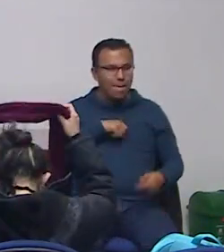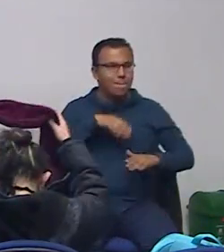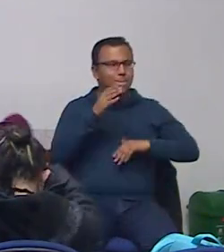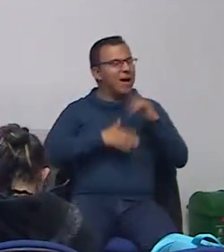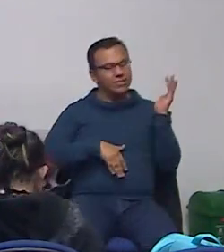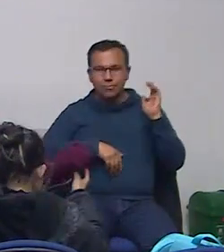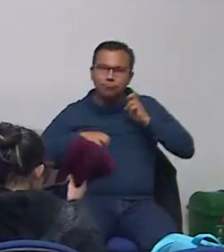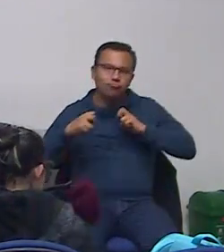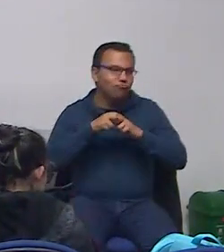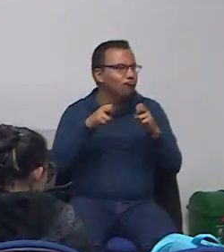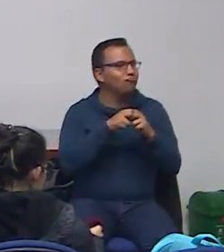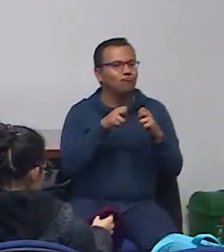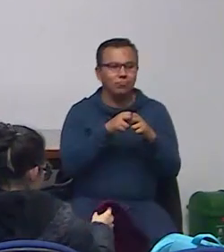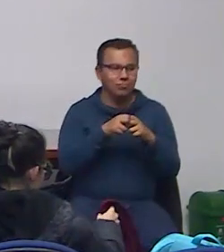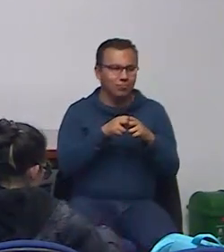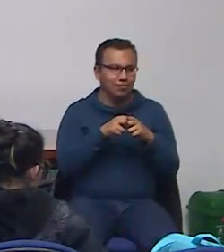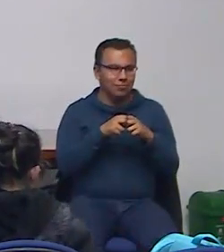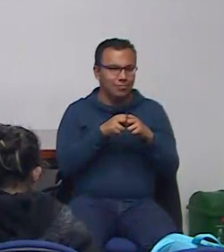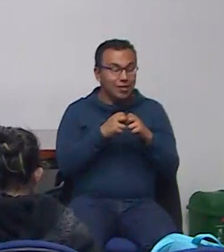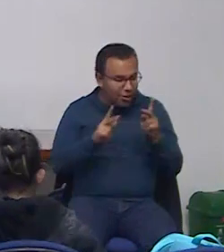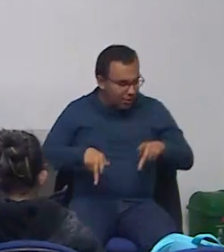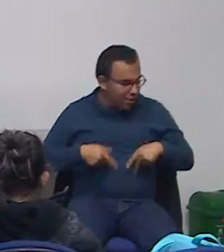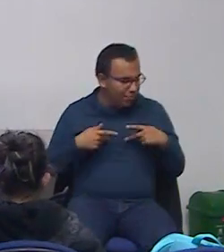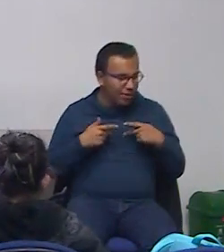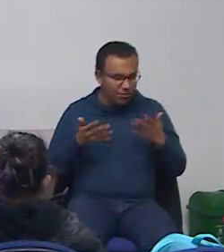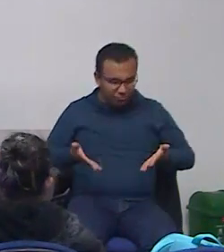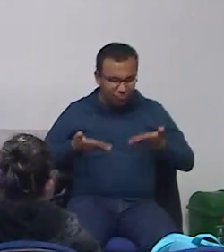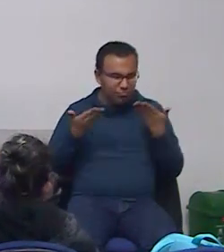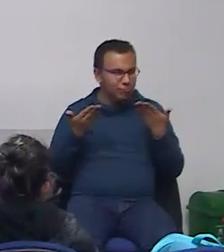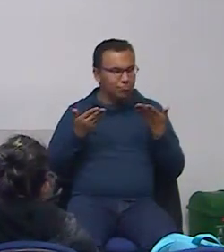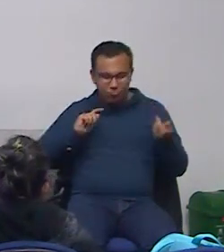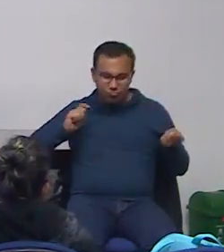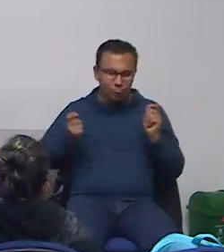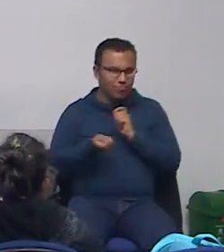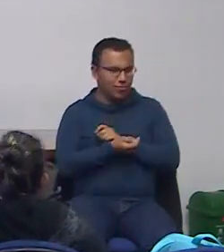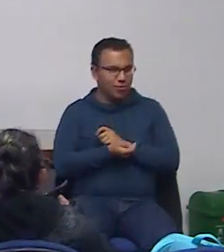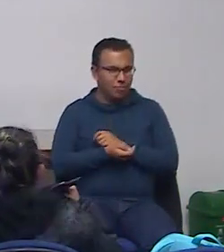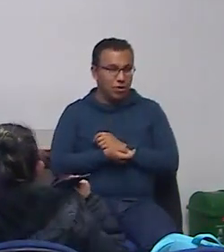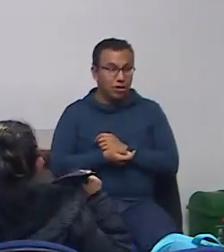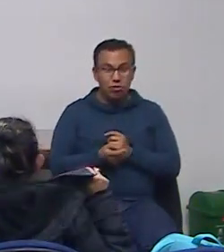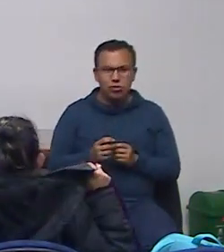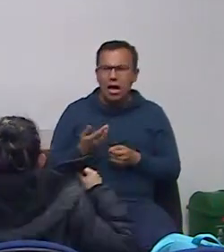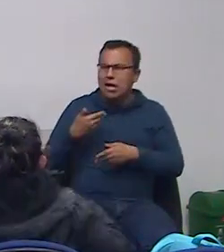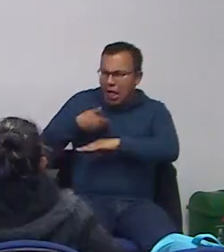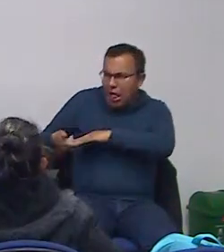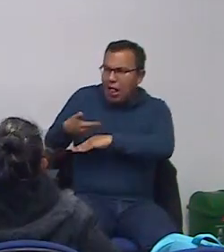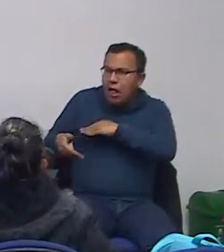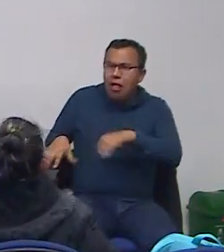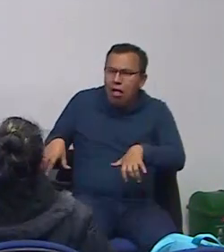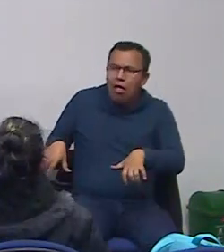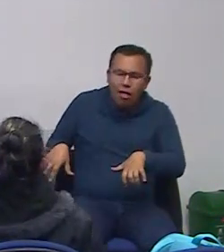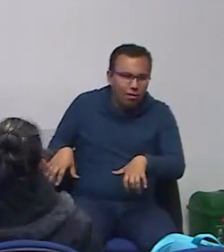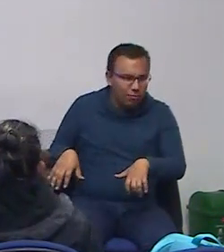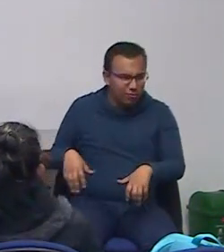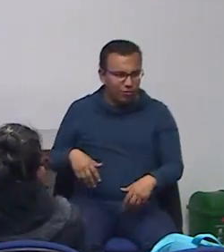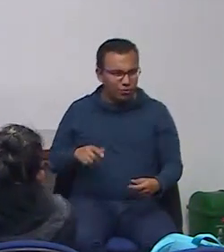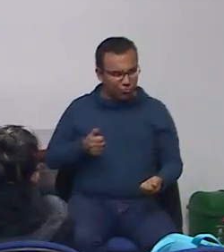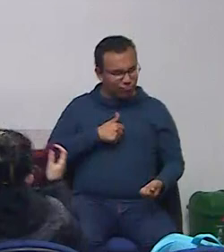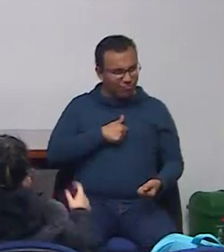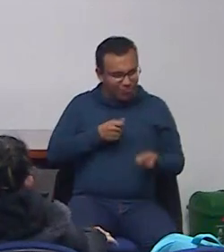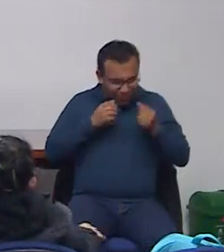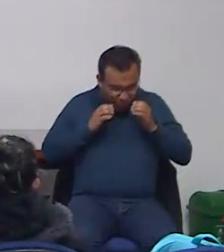activo y y y la y la vida de uno mismo va a correr a otro ritmo Sí por eso vale aquí la la la palabra